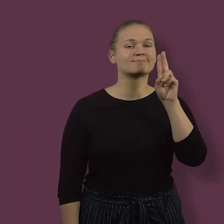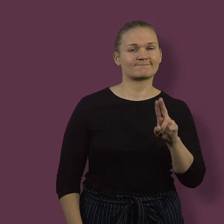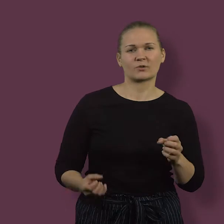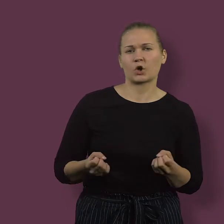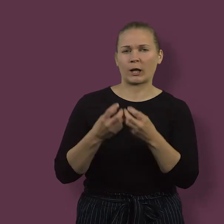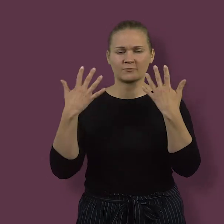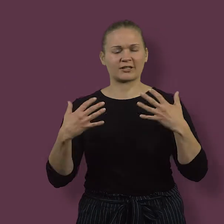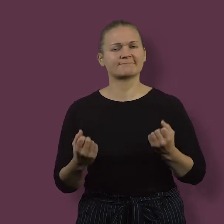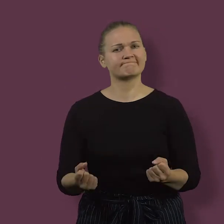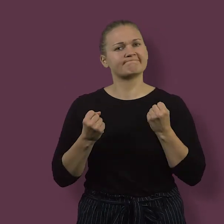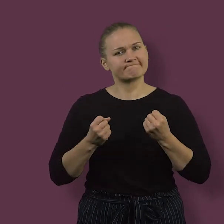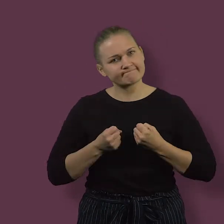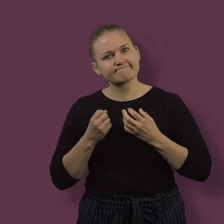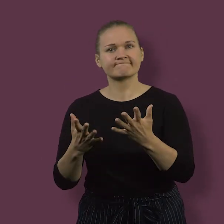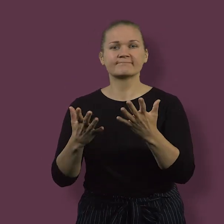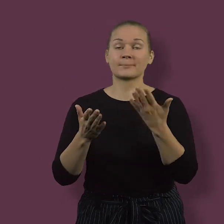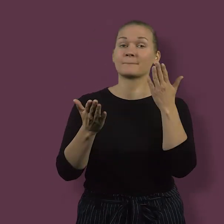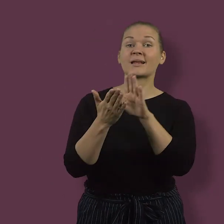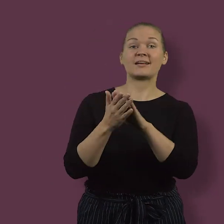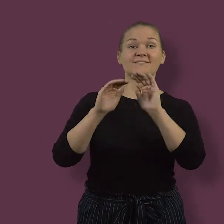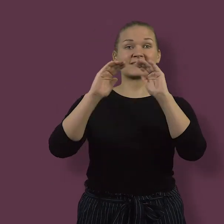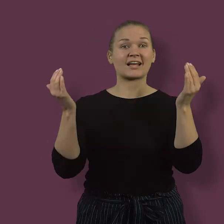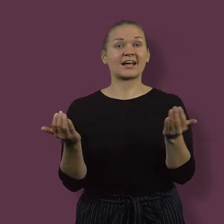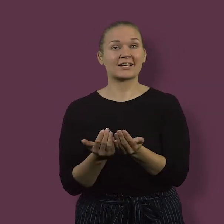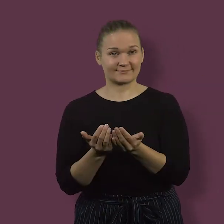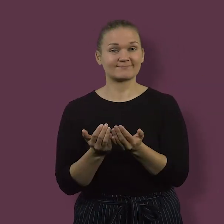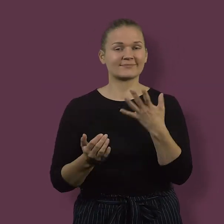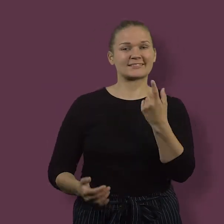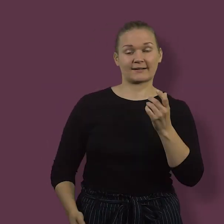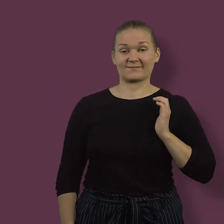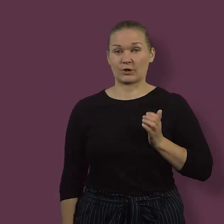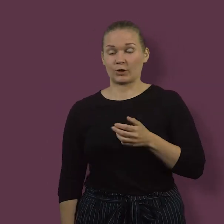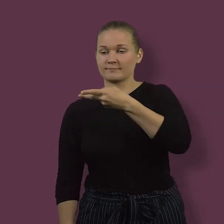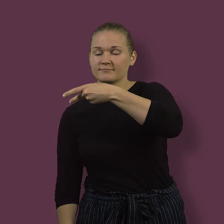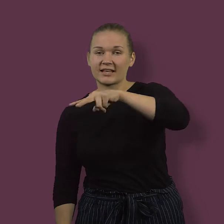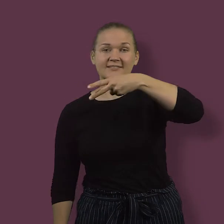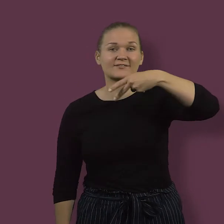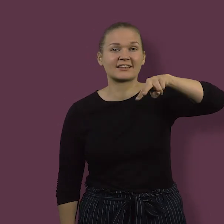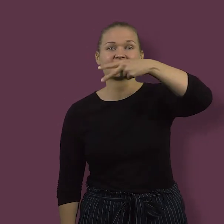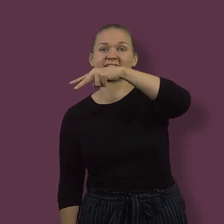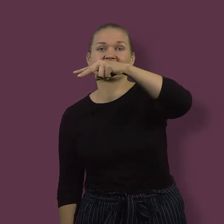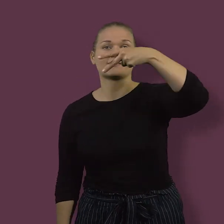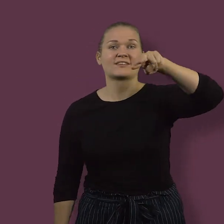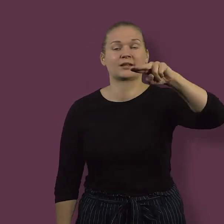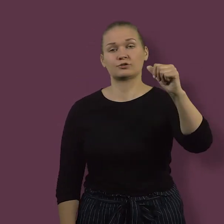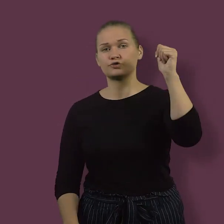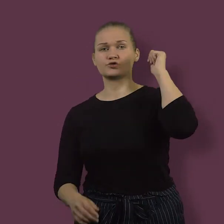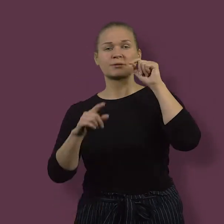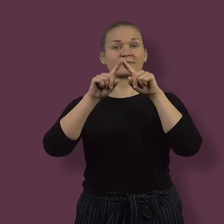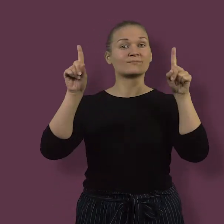Övergången mellan att vara flicka och ung kvinna är en utsatt gränszon. I den manliga blickens närvaro förvandlas barnet